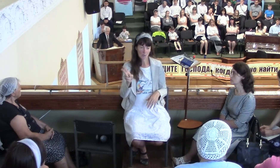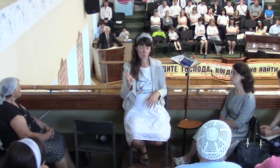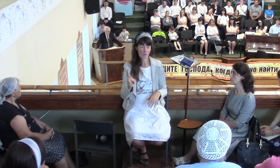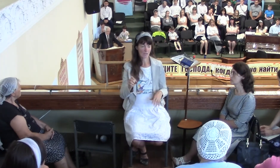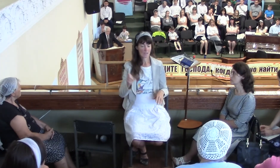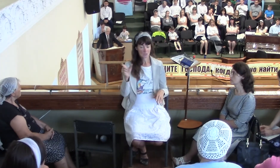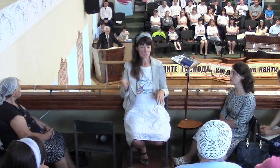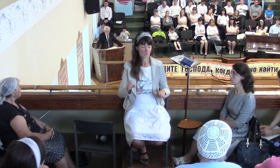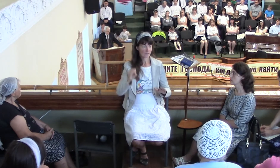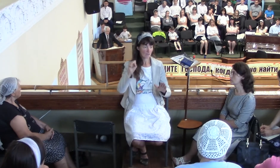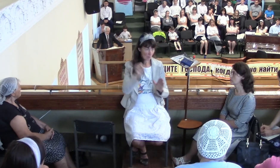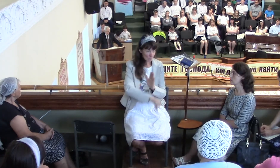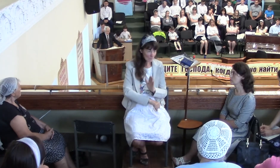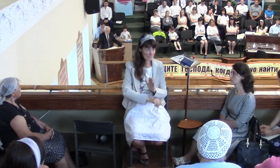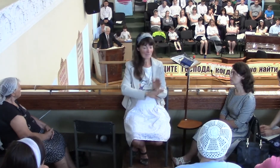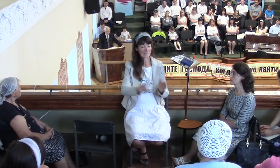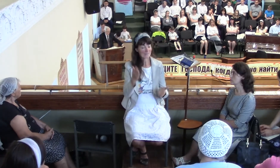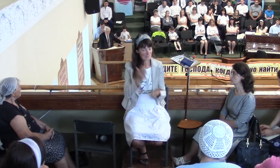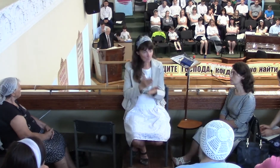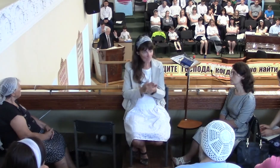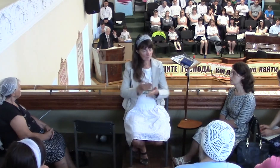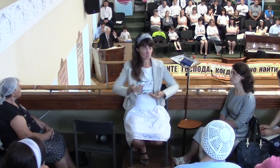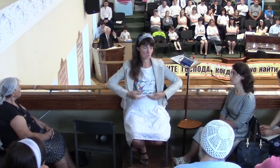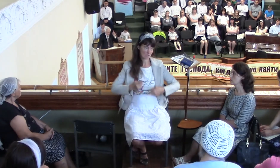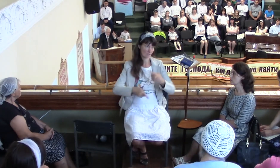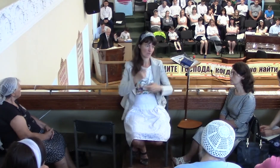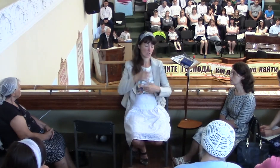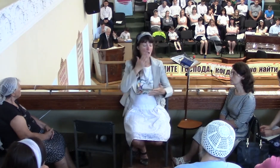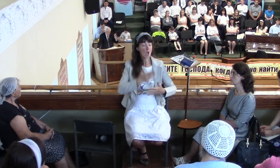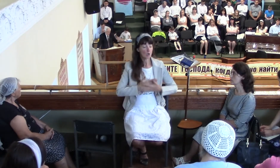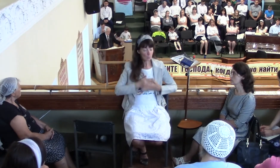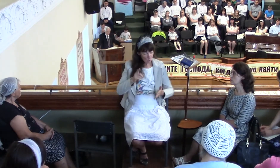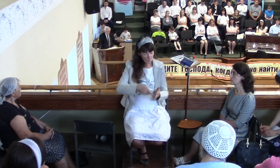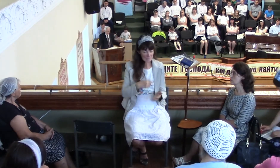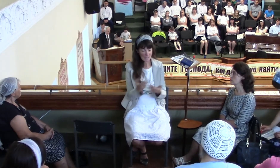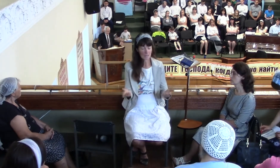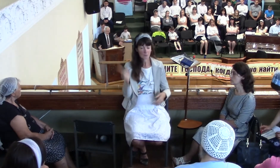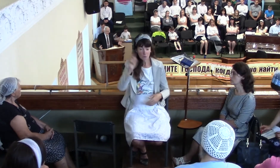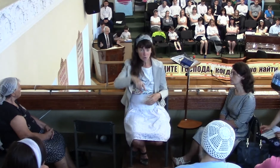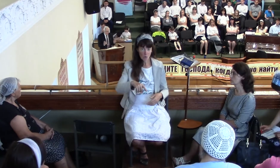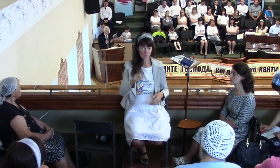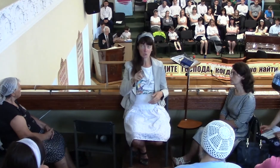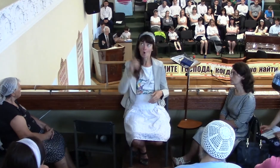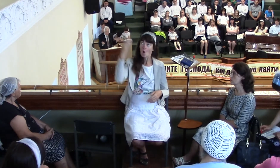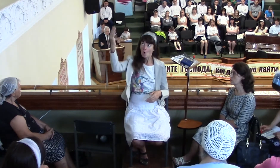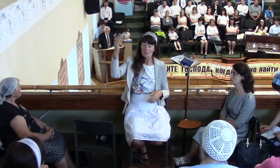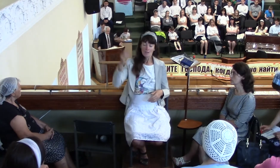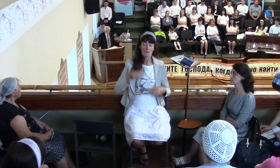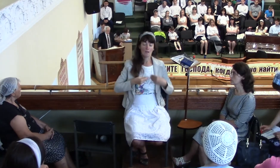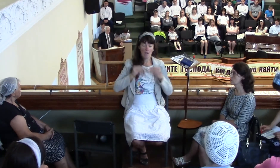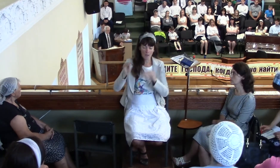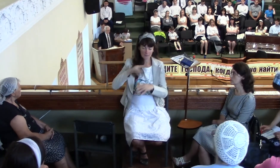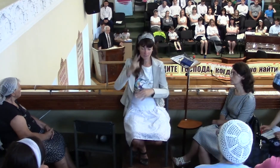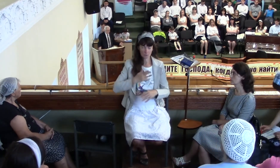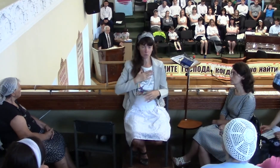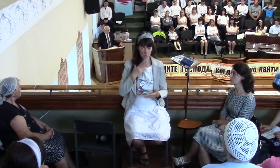вечной, в нем пребывающей. Любовь познали мы в том, что он положил за нас душу свою, и мы должны полагать души свои